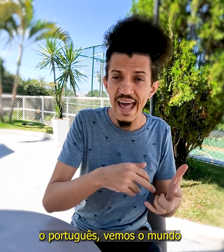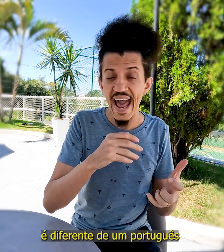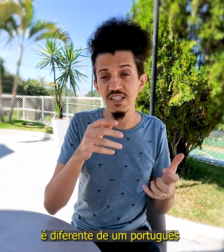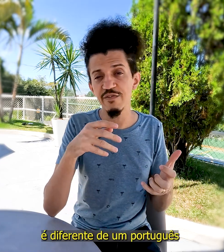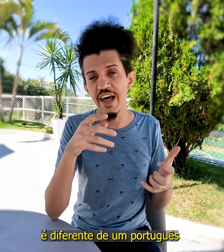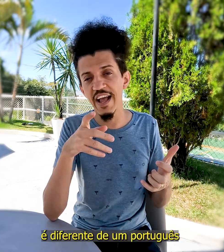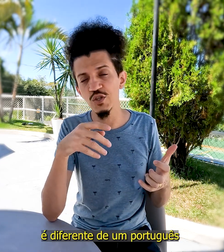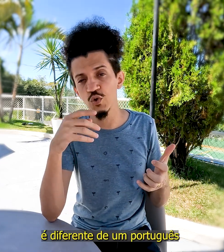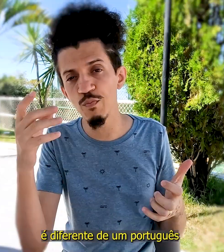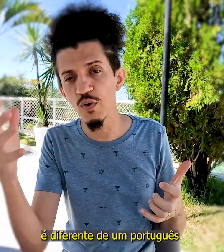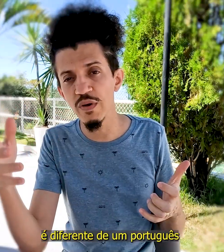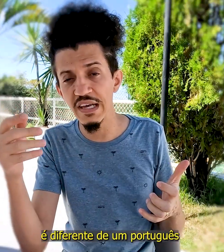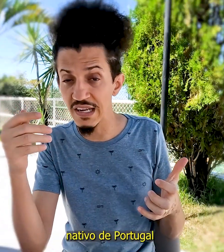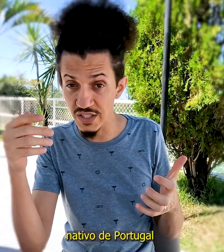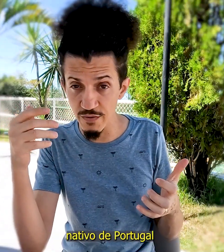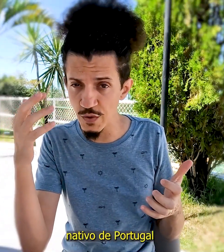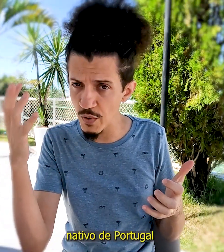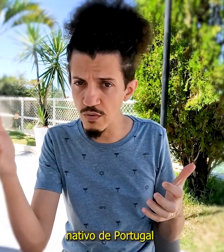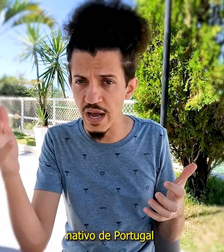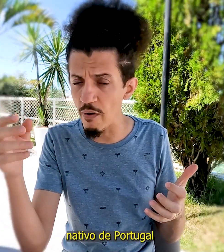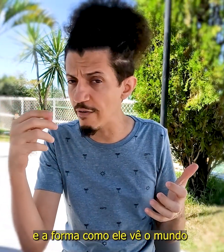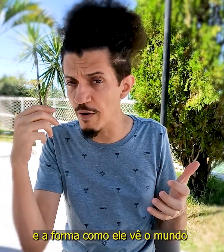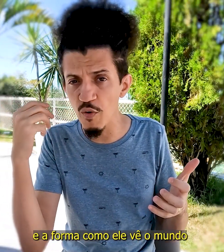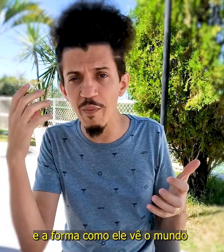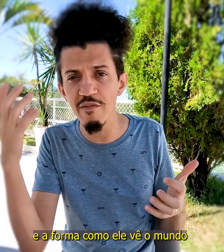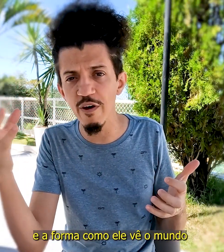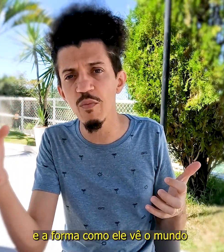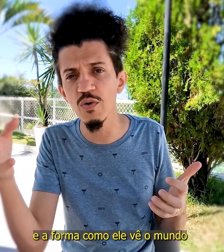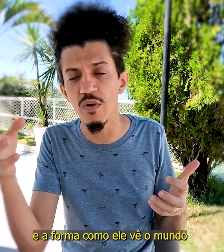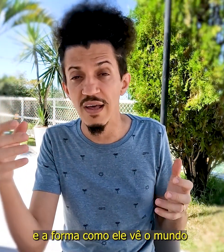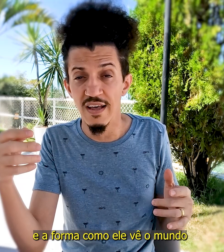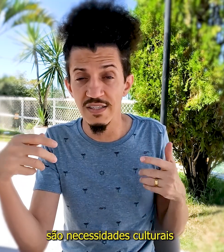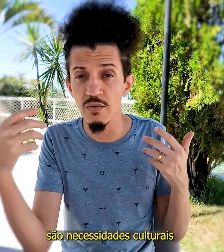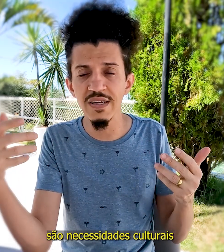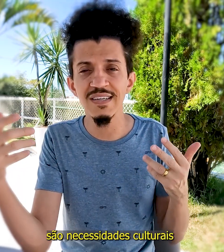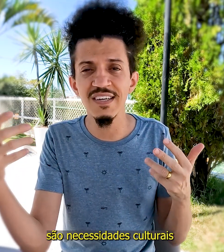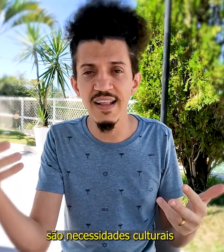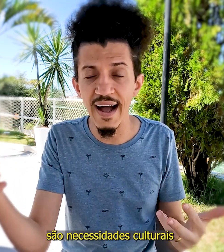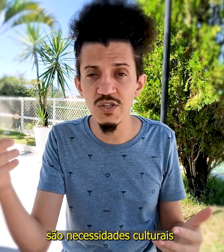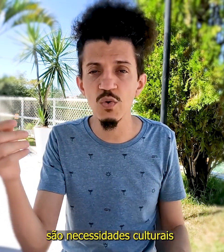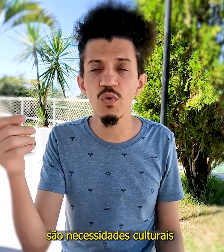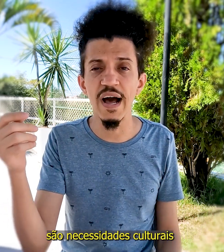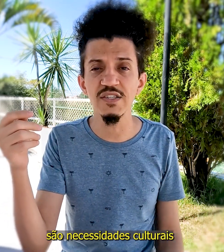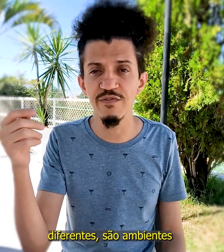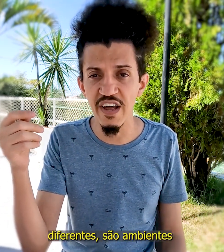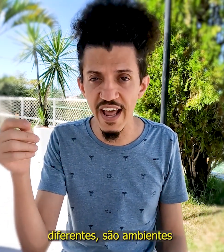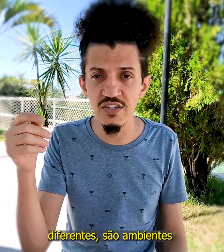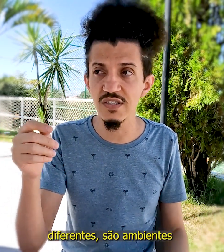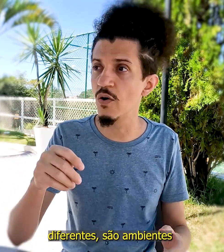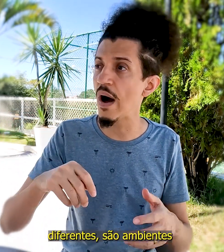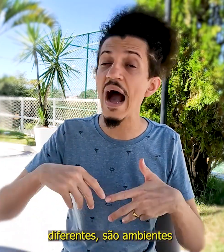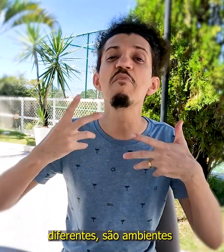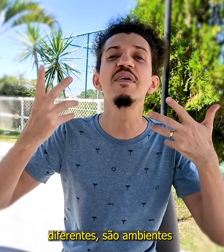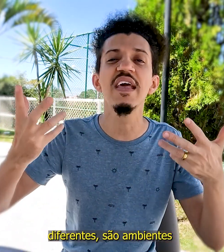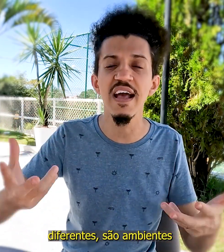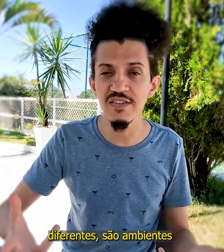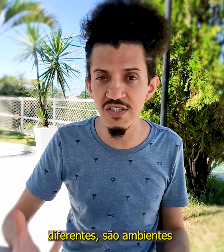é diferente de um português nativo de Portugal e a forma como ele vê o mundo. São necessidades culturais diferentes, são ambientes